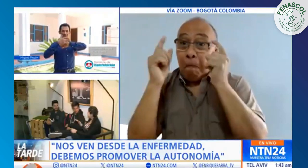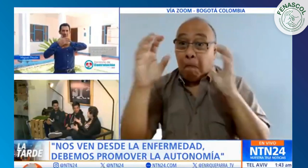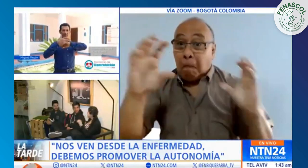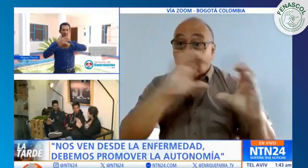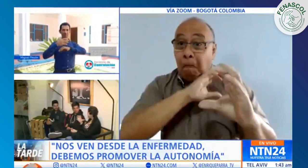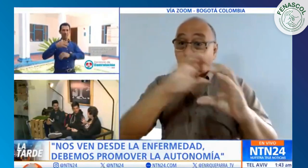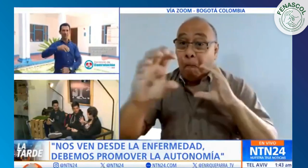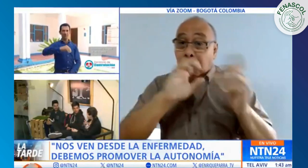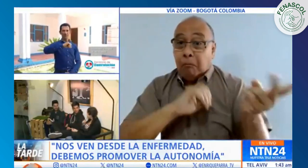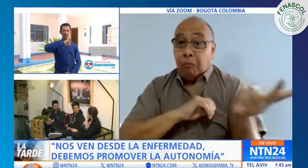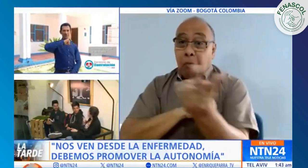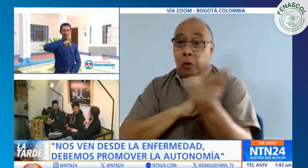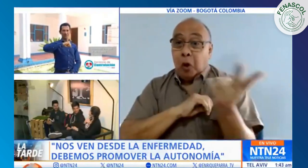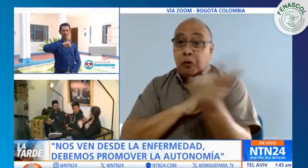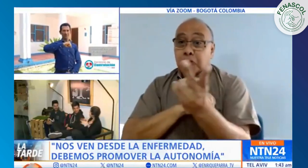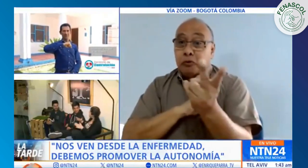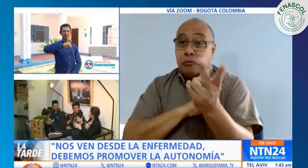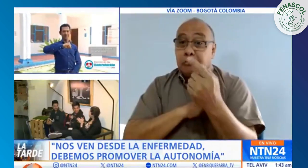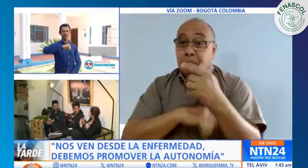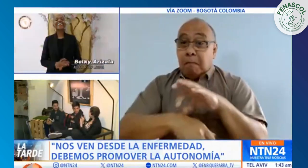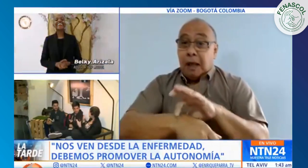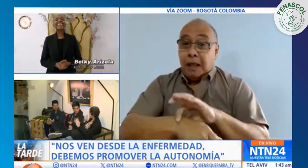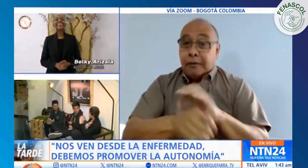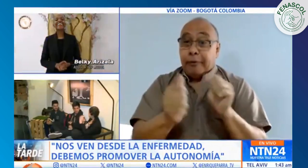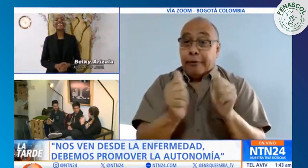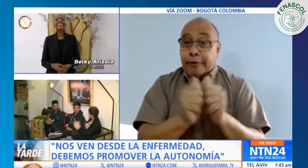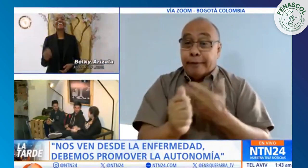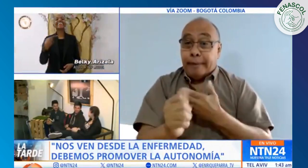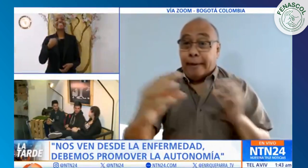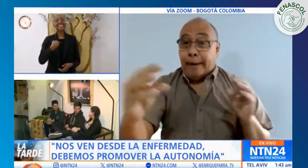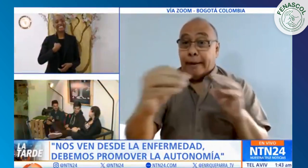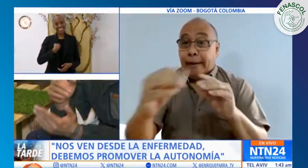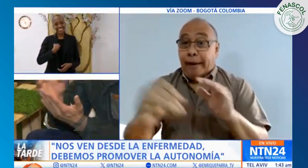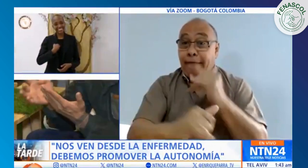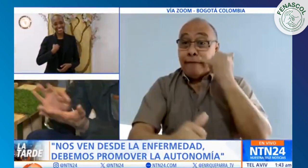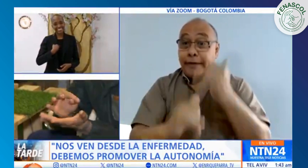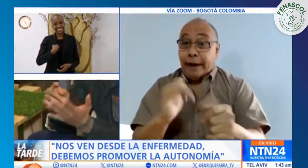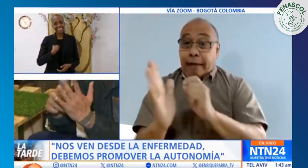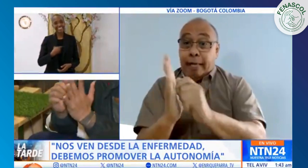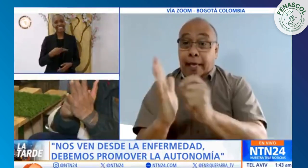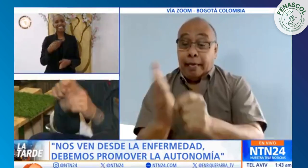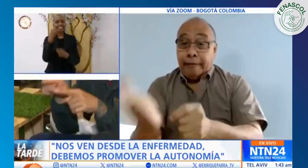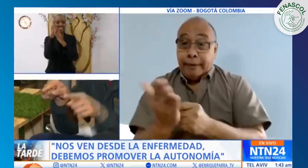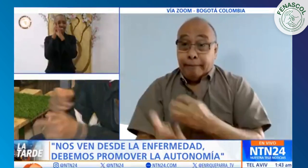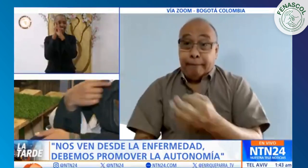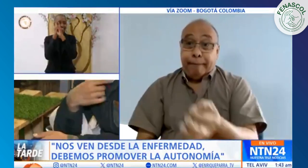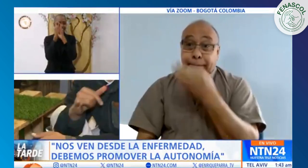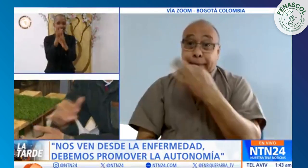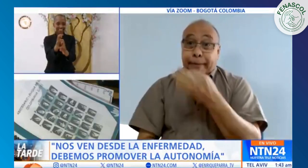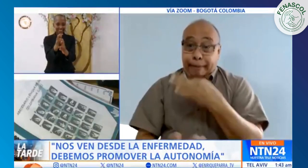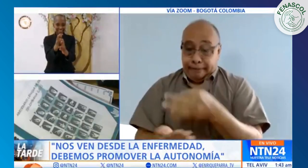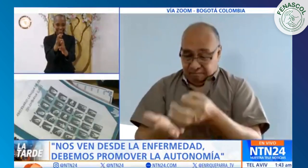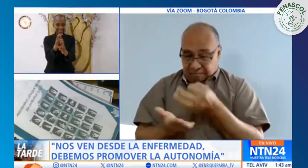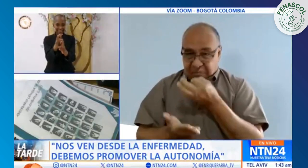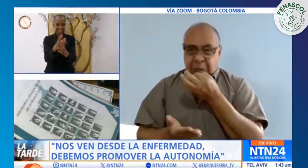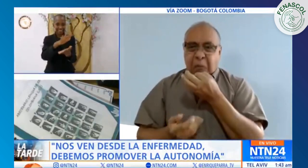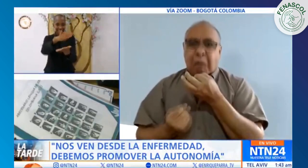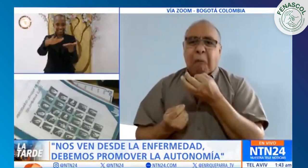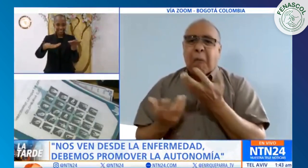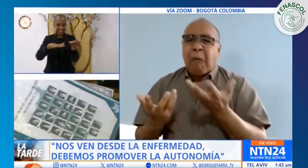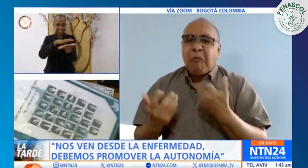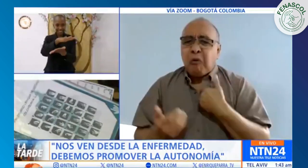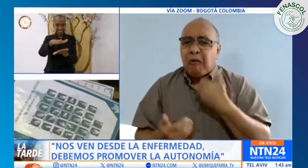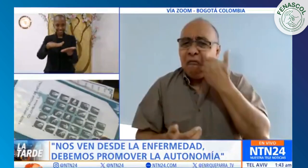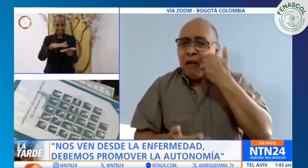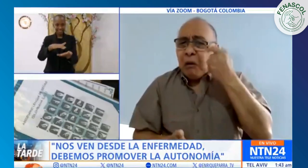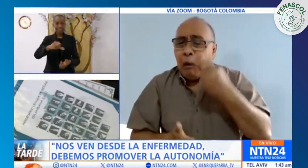es el que cuenta todo, pero la persona sorda, el paciente sordo se queda sin saber cuál es su tratamiento, diagnóstico o cuáles son como